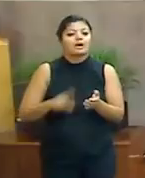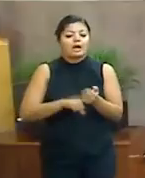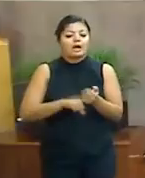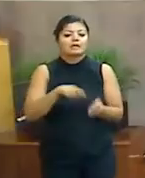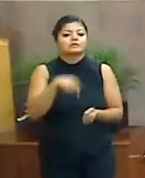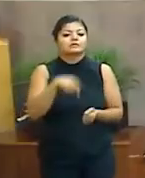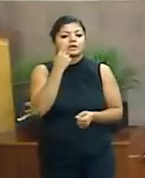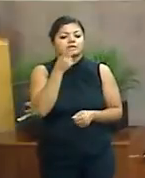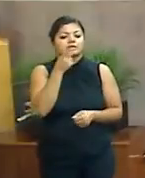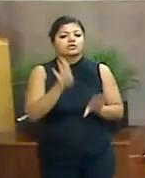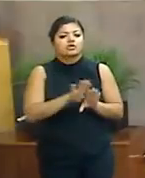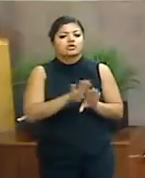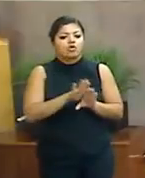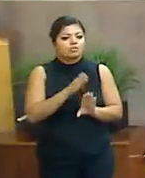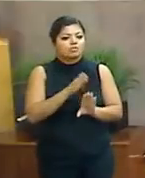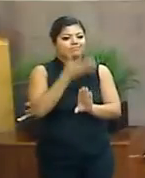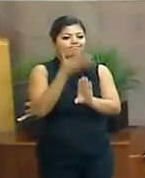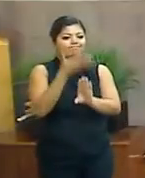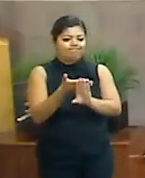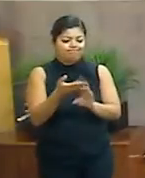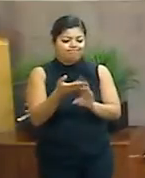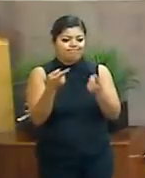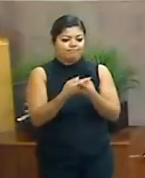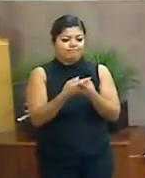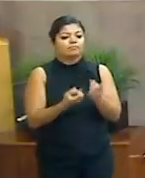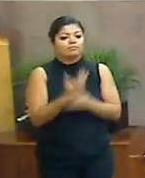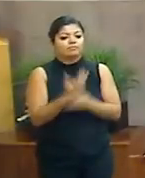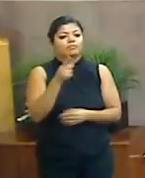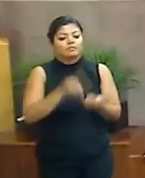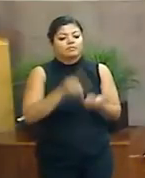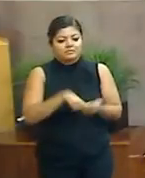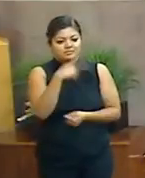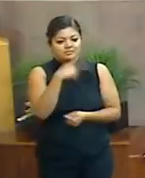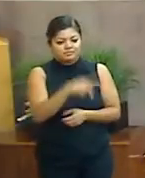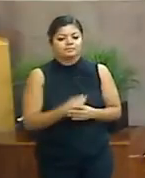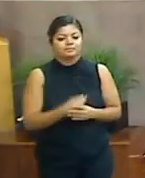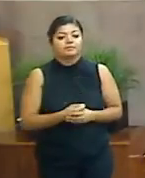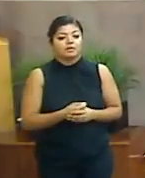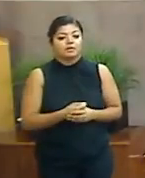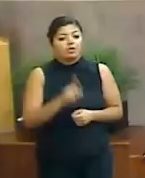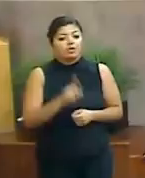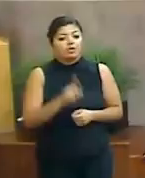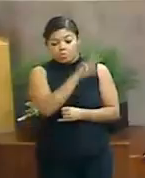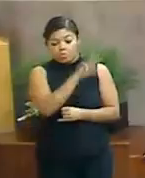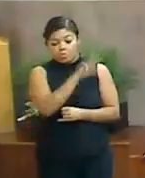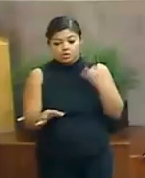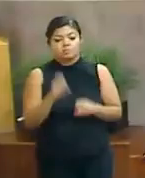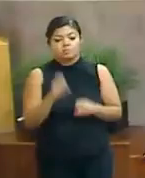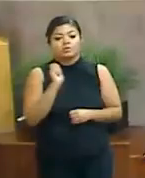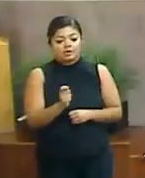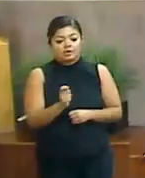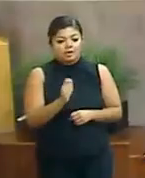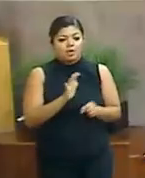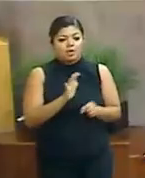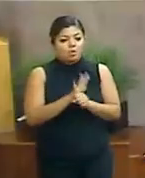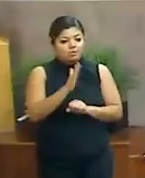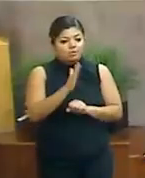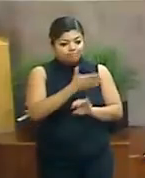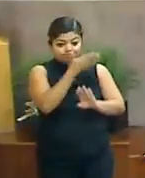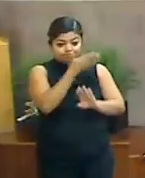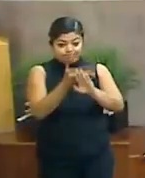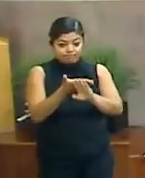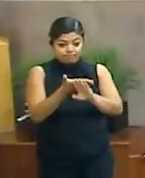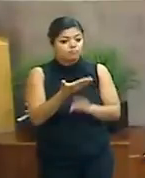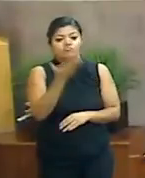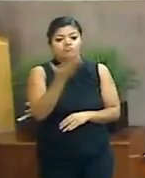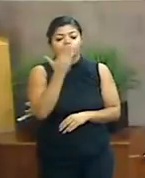agravio novedoso ajeno a la controversia que le fue sometida al tribunal local finalmente el agravio consistente en el una local no